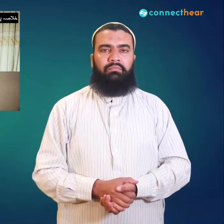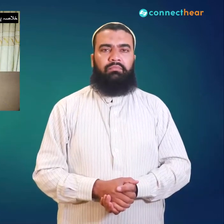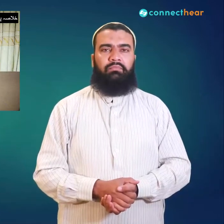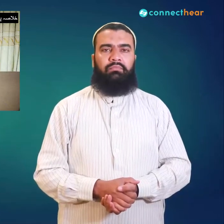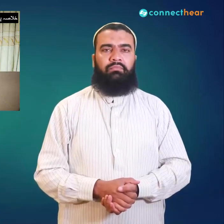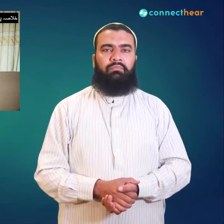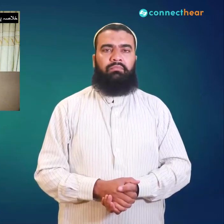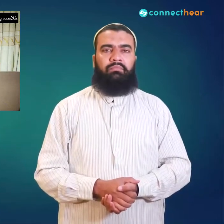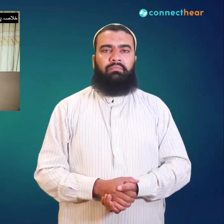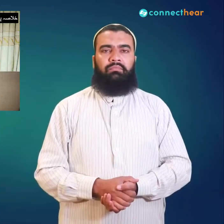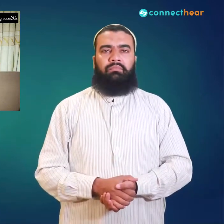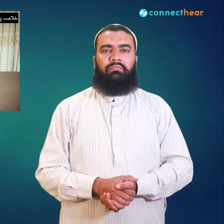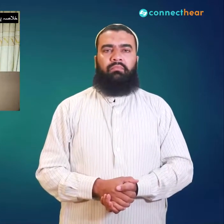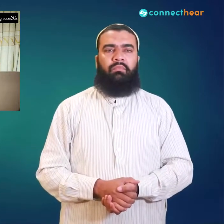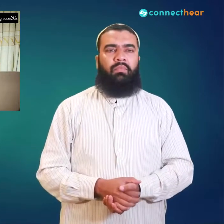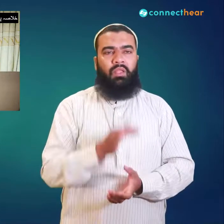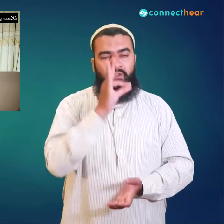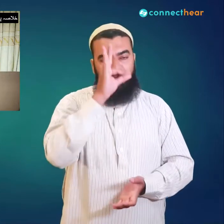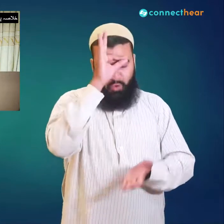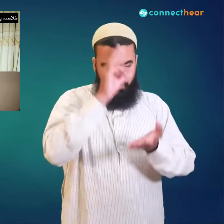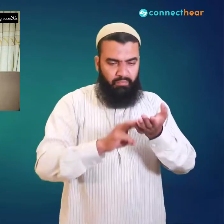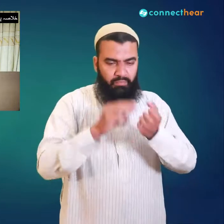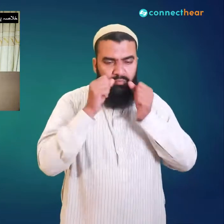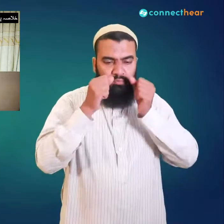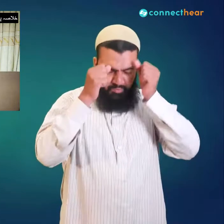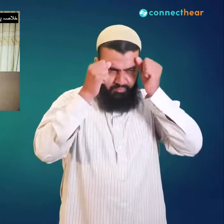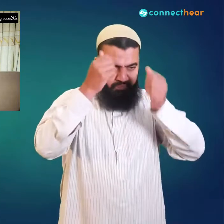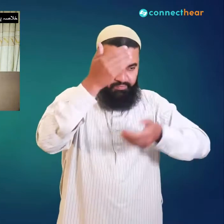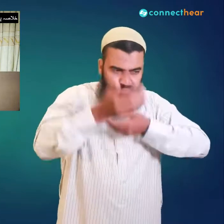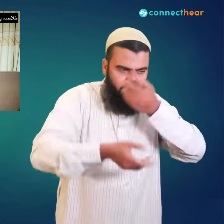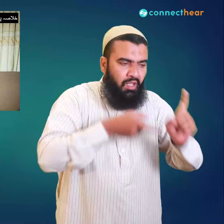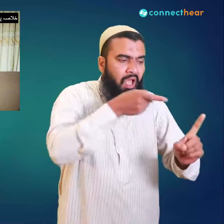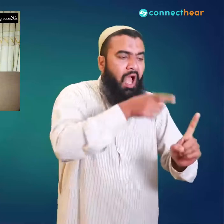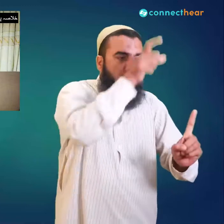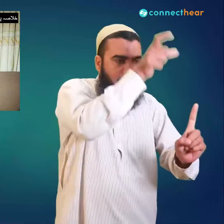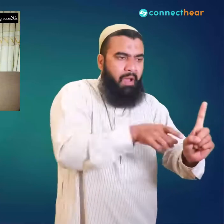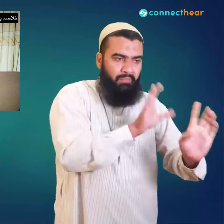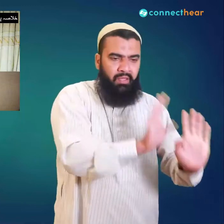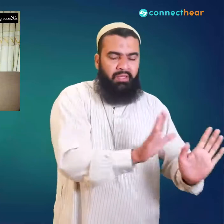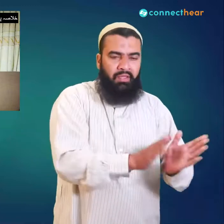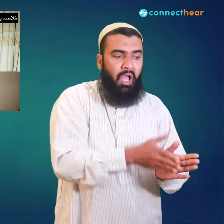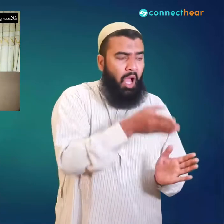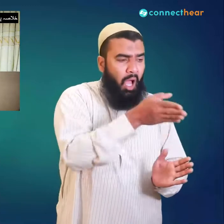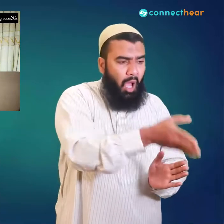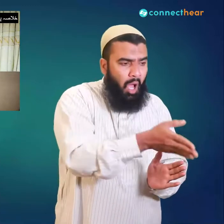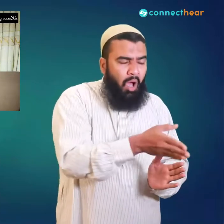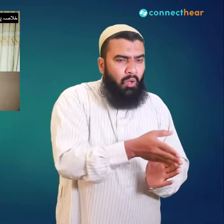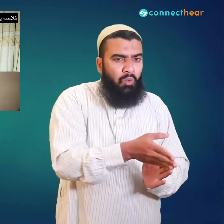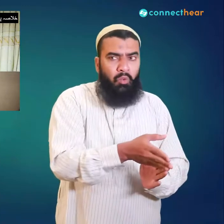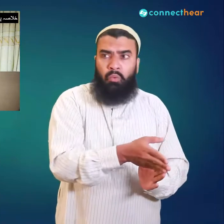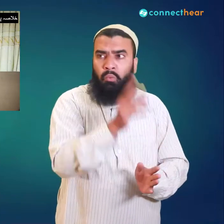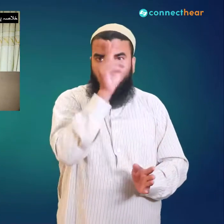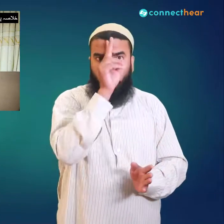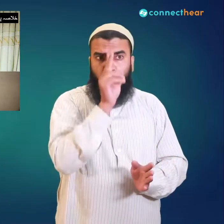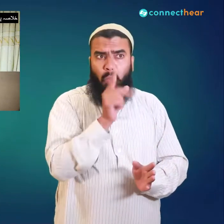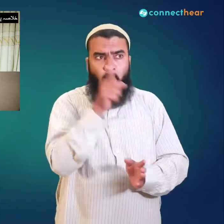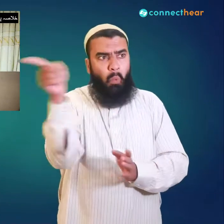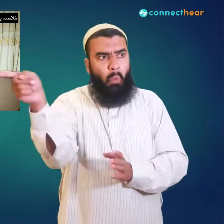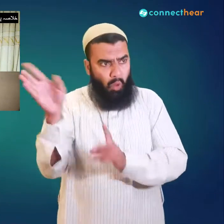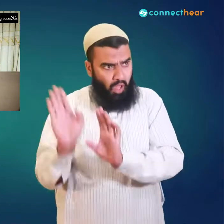لہم۔ آپ صلی اللہ علیہ وسلم سے فرمایا گیا کہ منافقین کے لیے آپ استغفار نہیں کریں